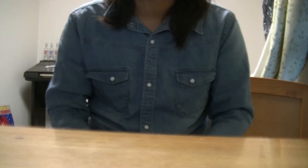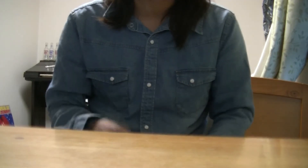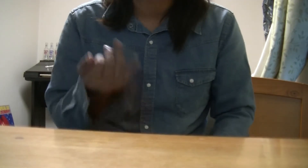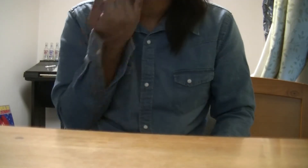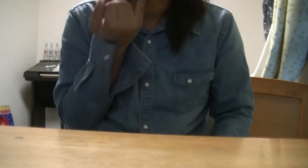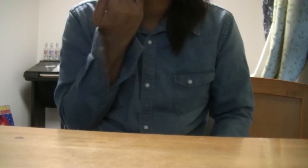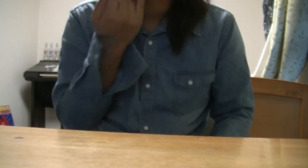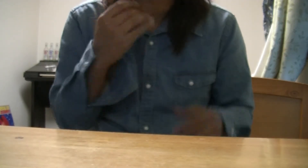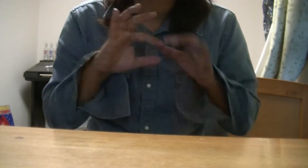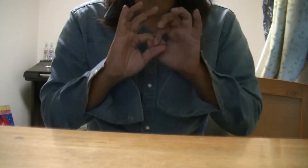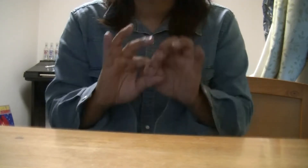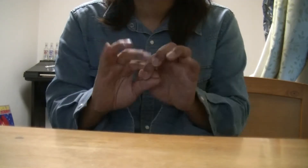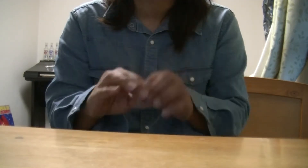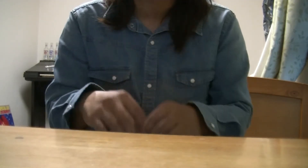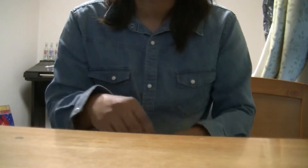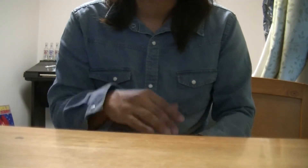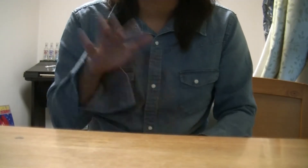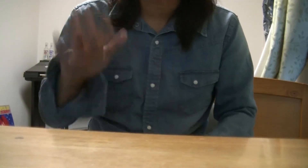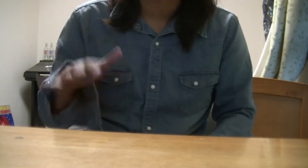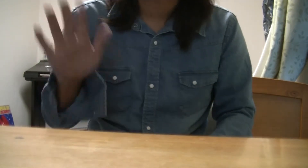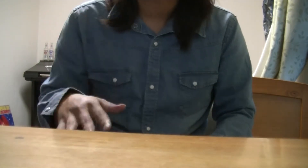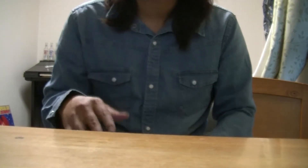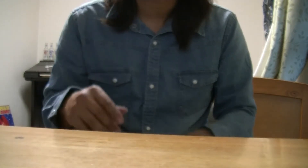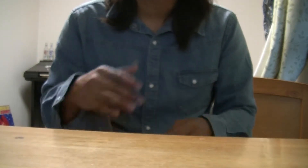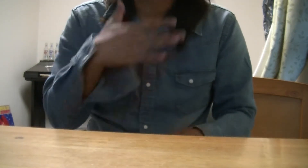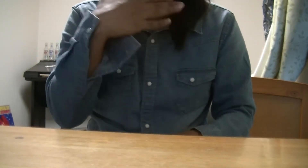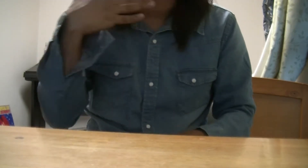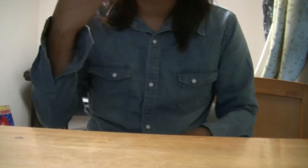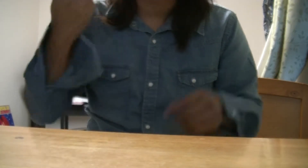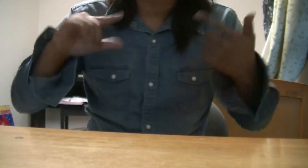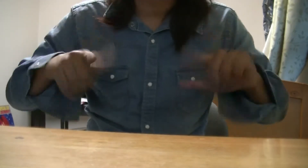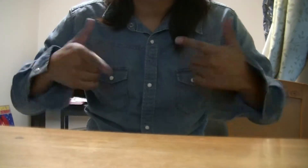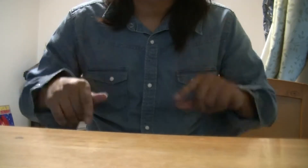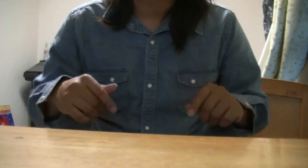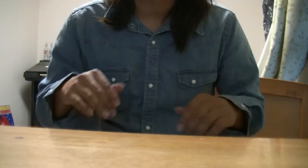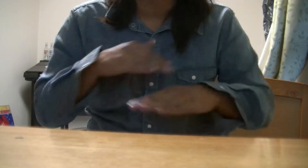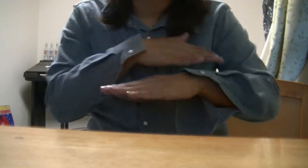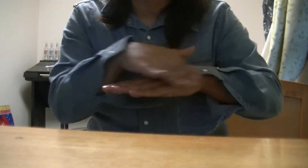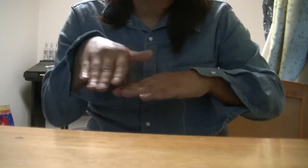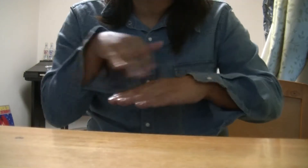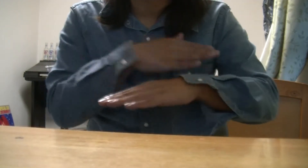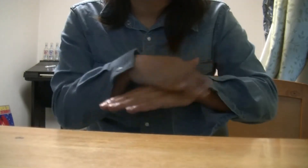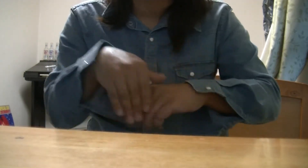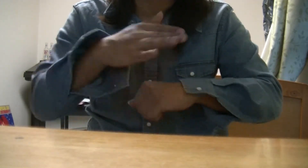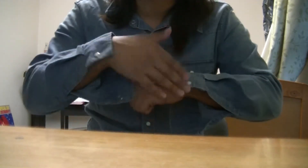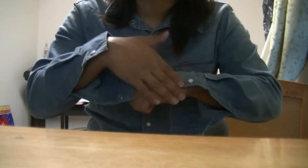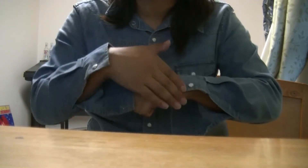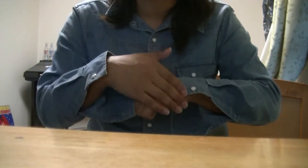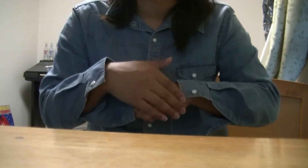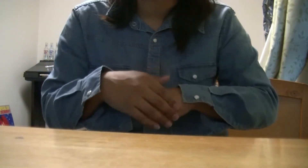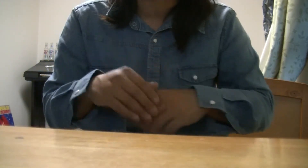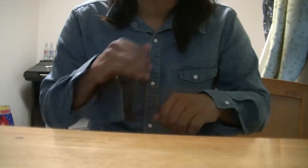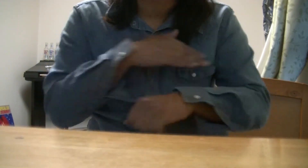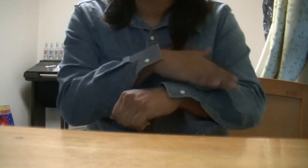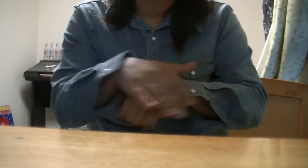ね。まだまだ完璧なんか求めんな、愛そうとするでいい 愛そうと努力する